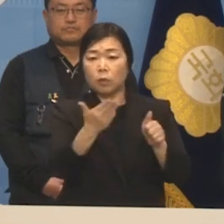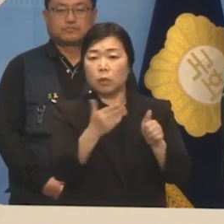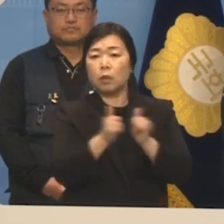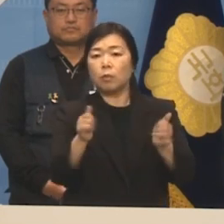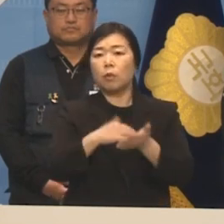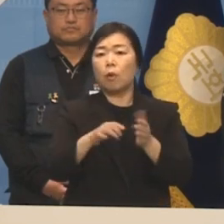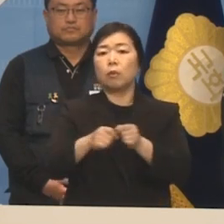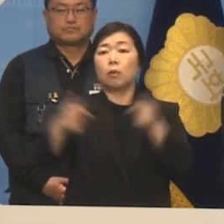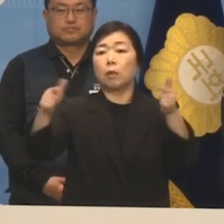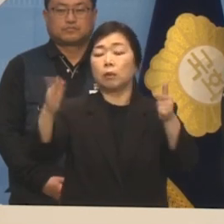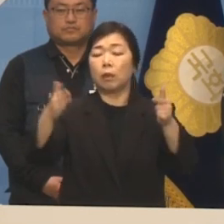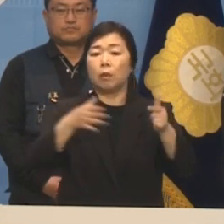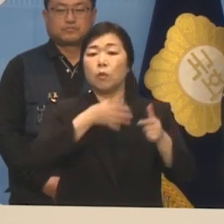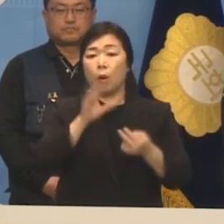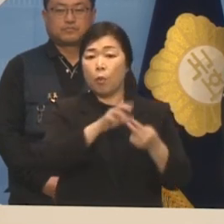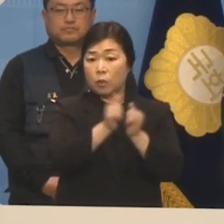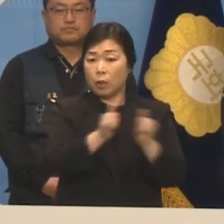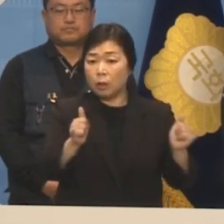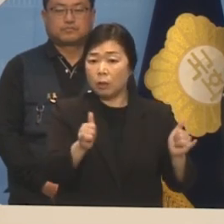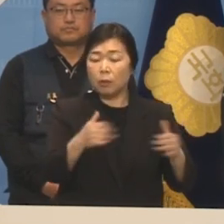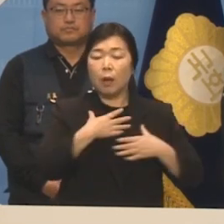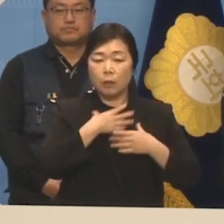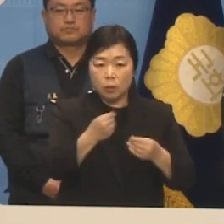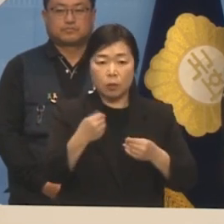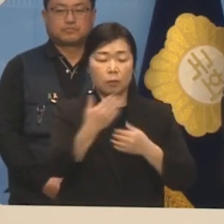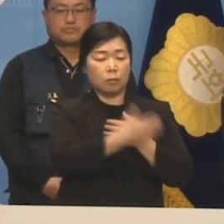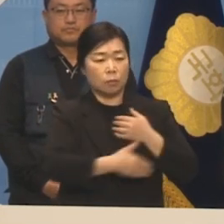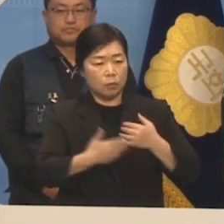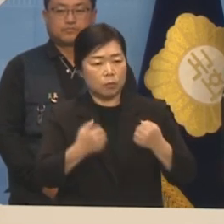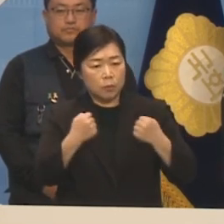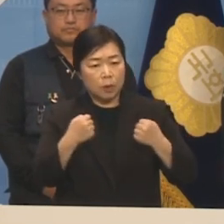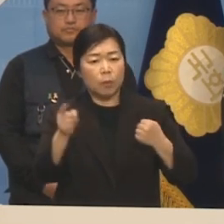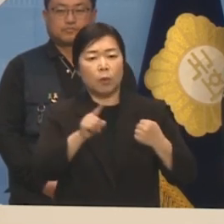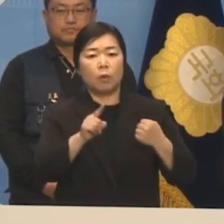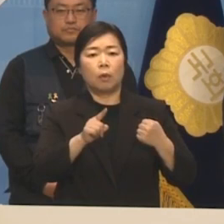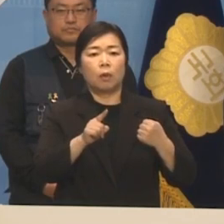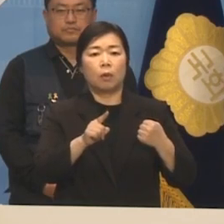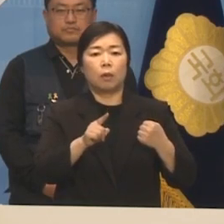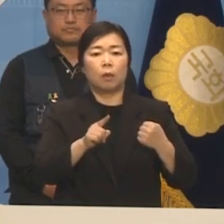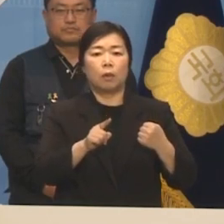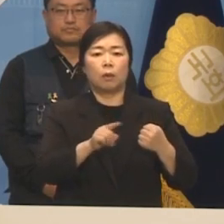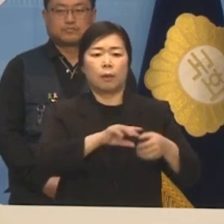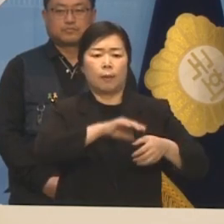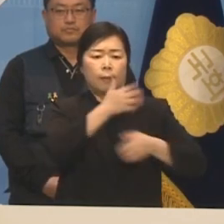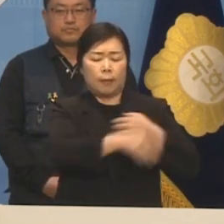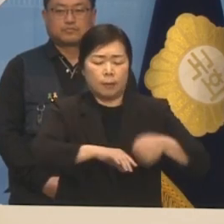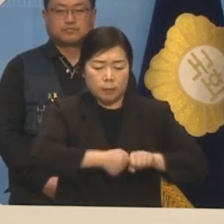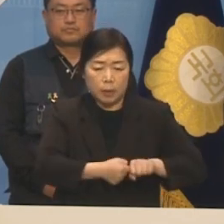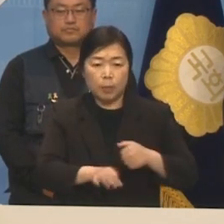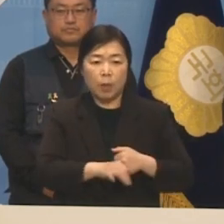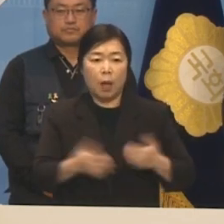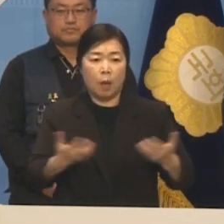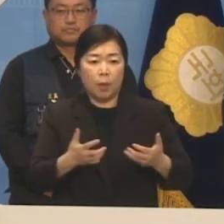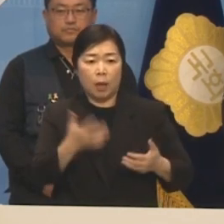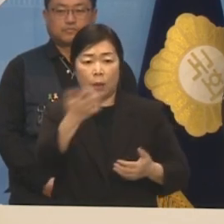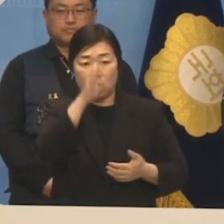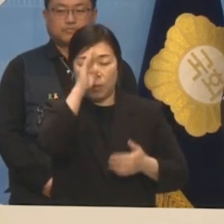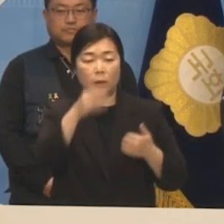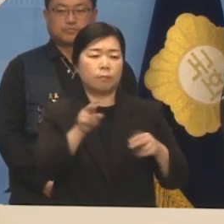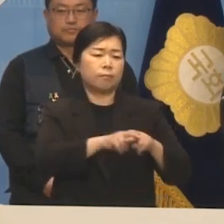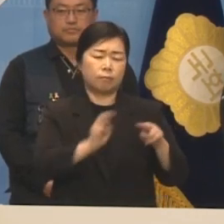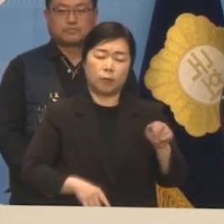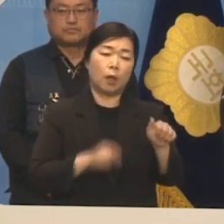증가할 때 요양보호사들의 안전상태는 무방비 상태로 일하다 보면 아프면 그만두라고 하는